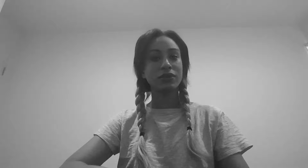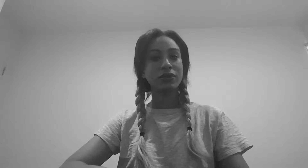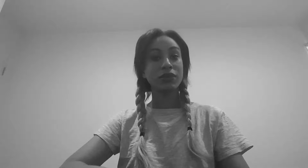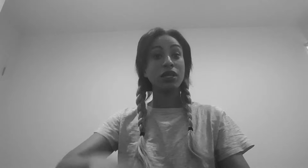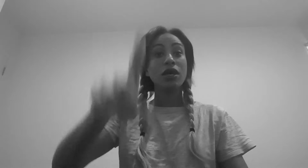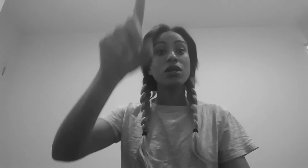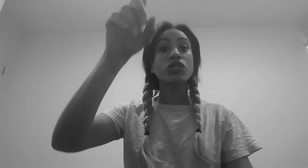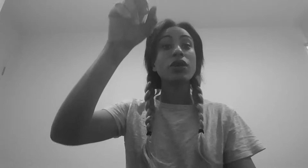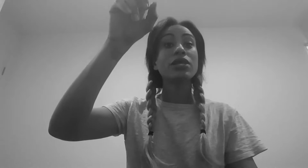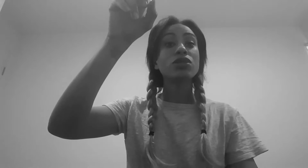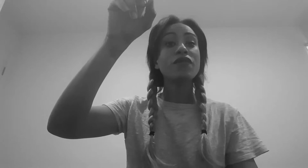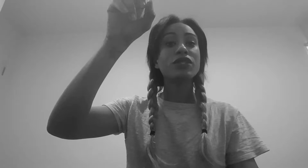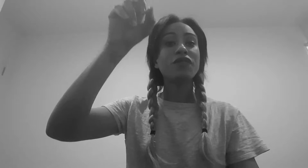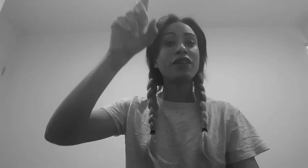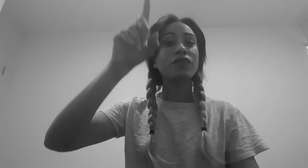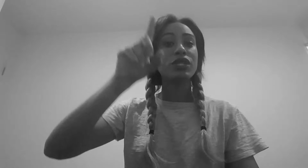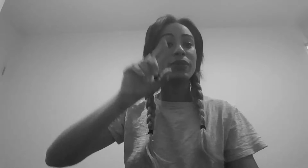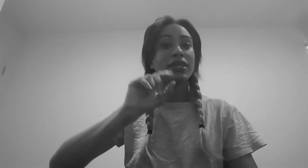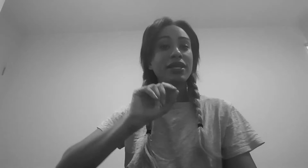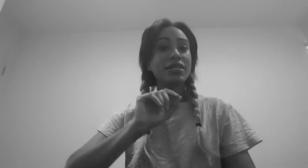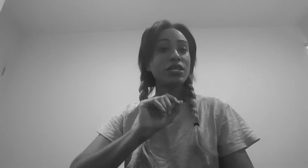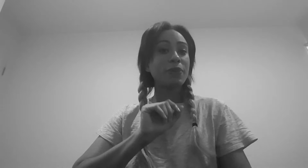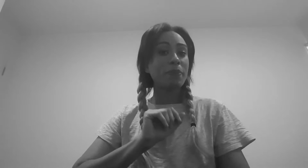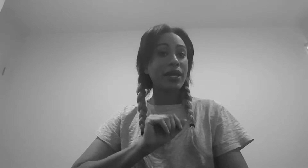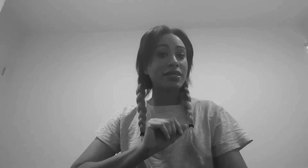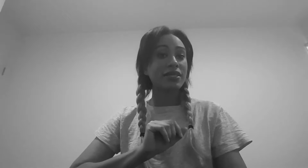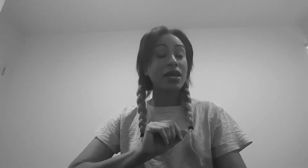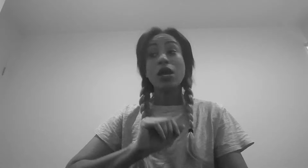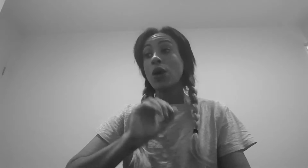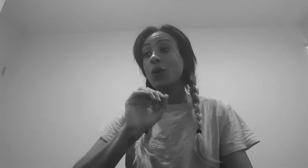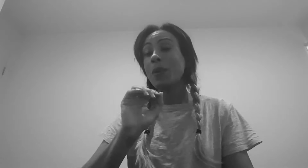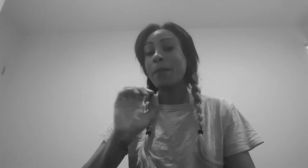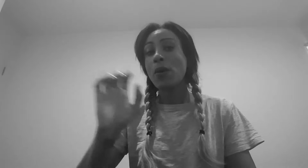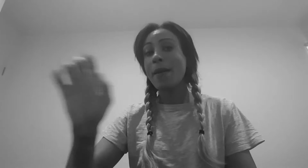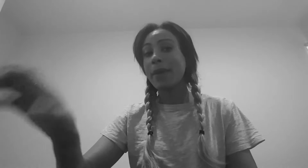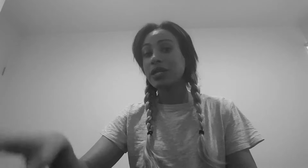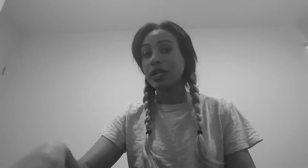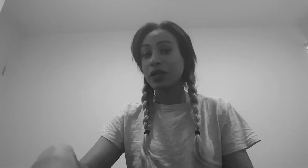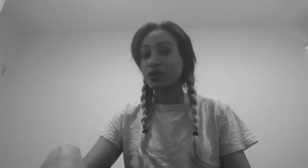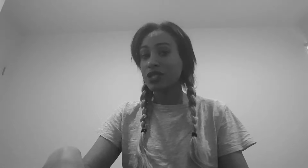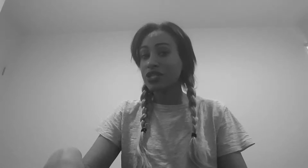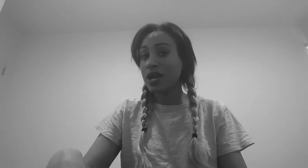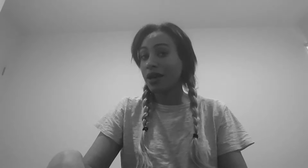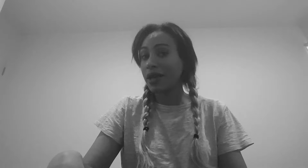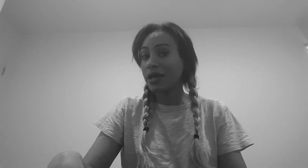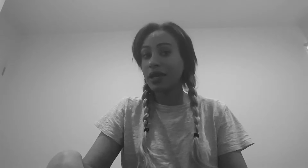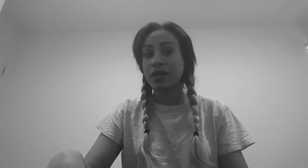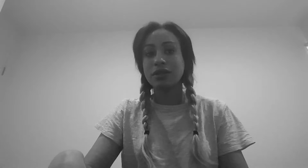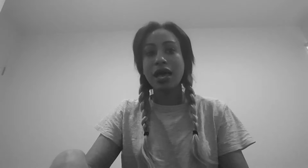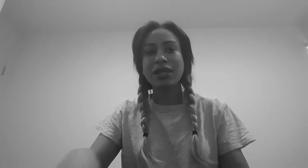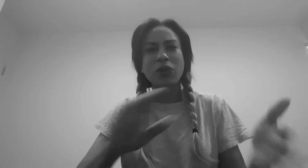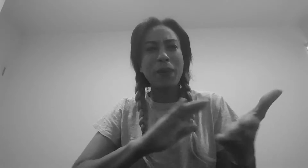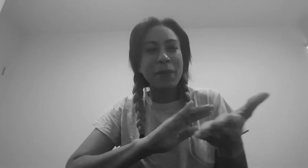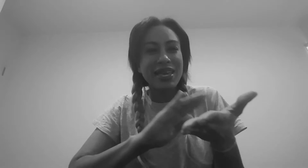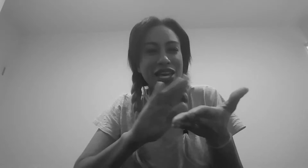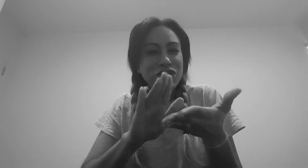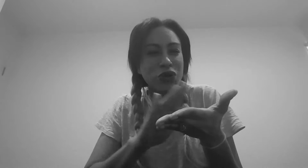se eu ganhasse o vosso favor de me trazer depressa uma boa média que não seja requentar do homem quente com